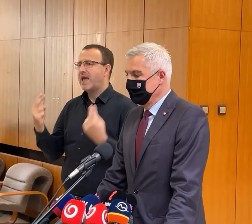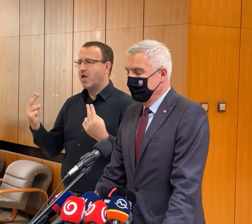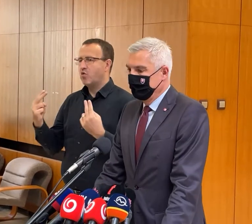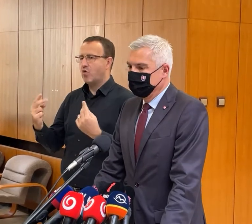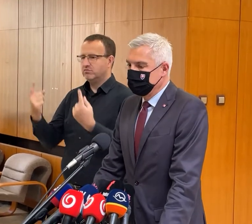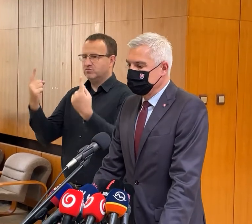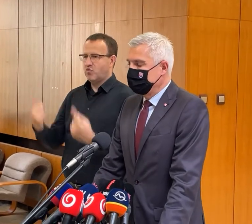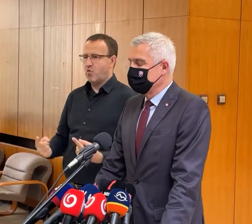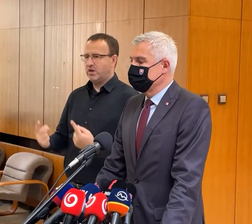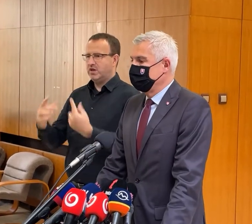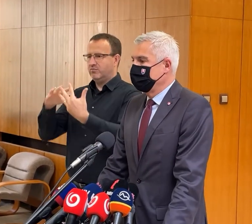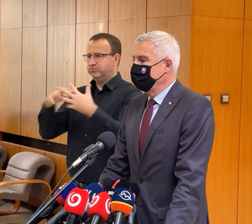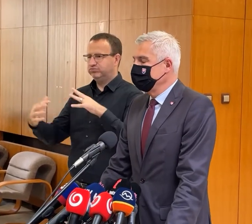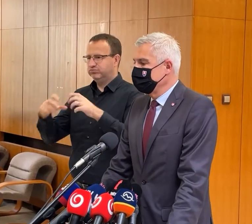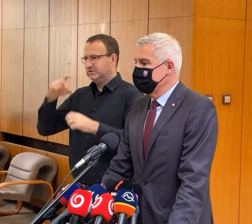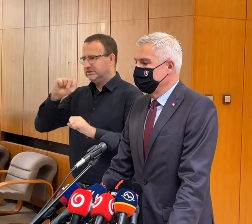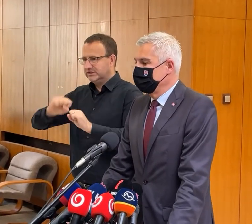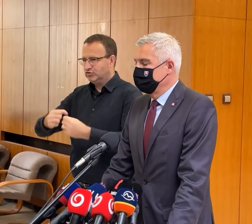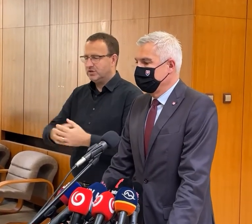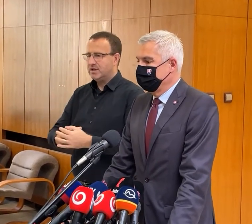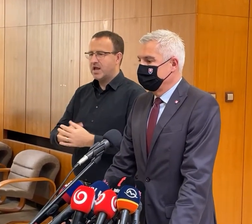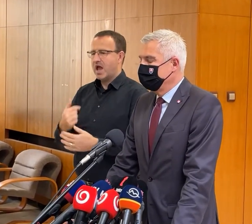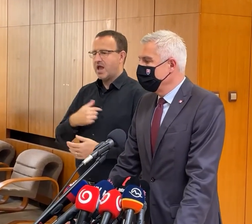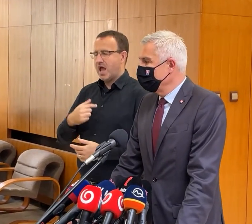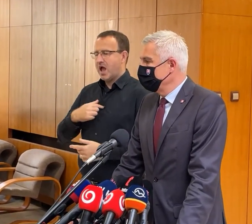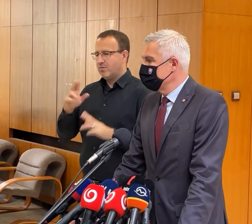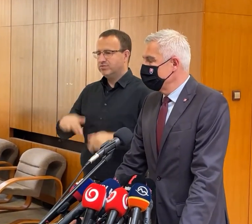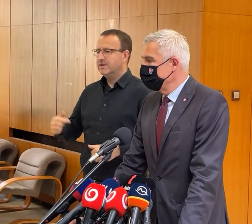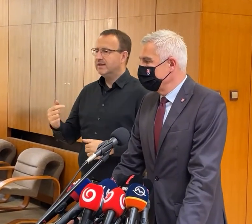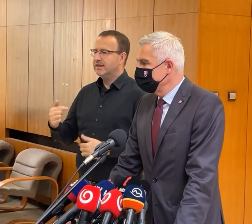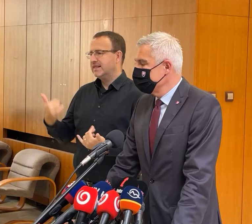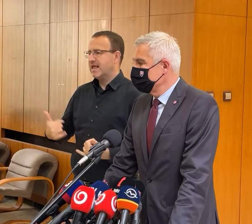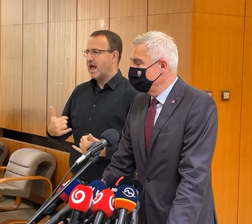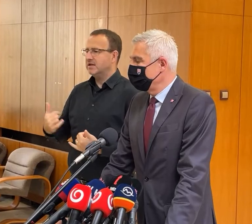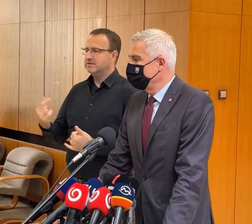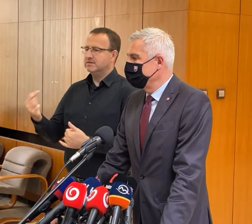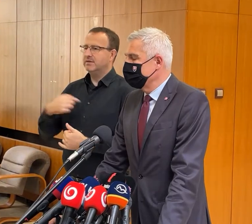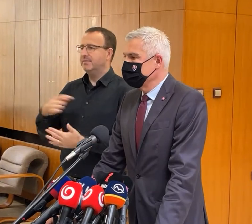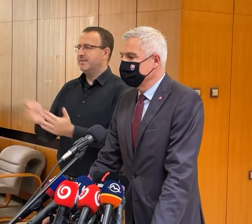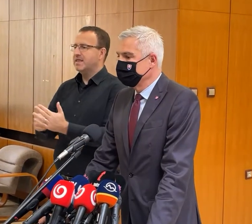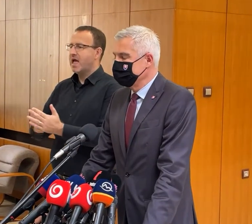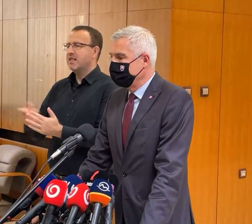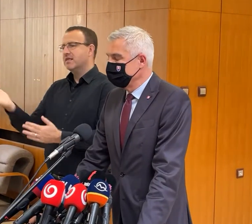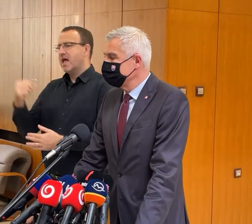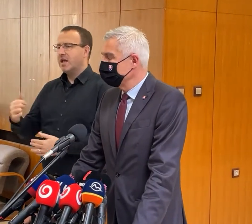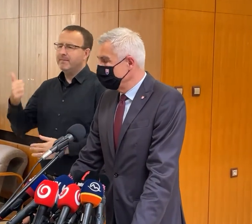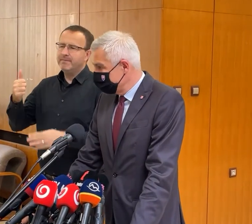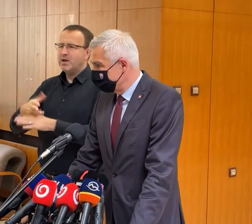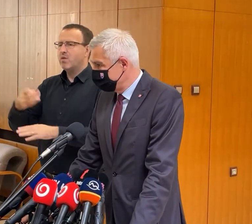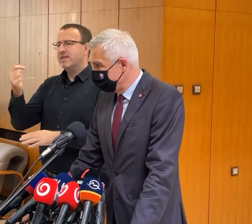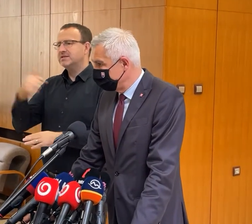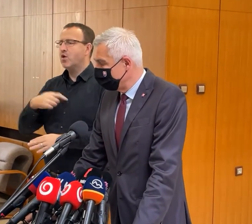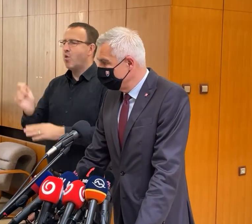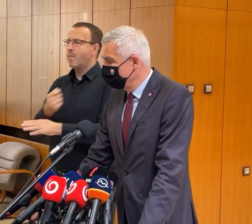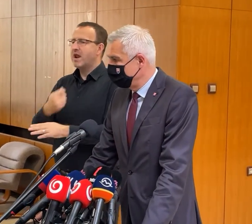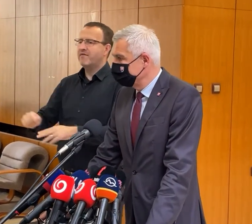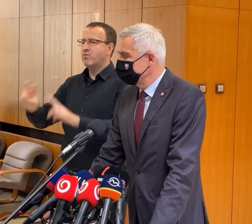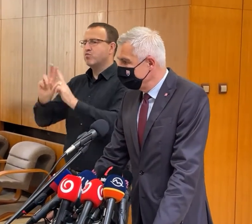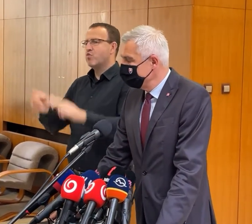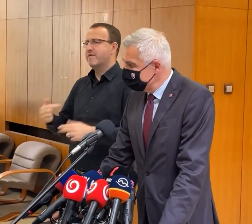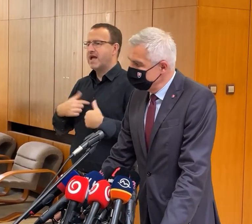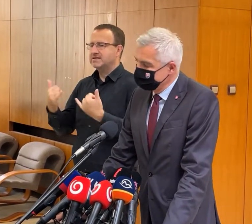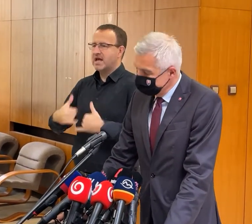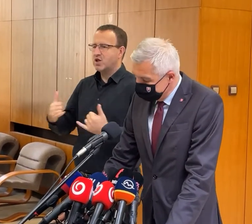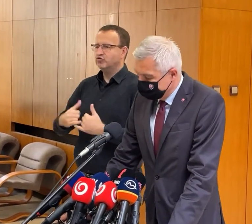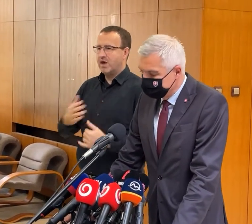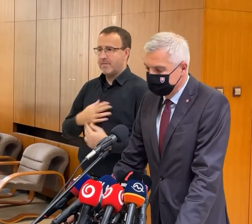lebo prísť teraz a pýtať si miliónové zdroje na to, aby sme opravovali naše budovy v zahraničí, ktoré ešte raz chátrajú, ale